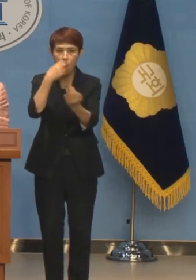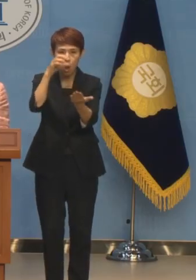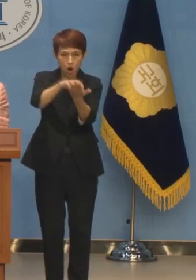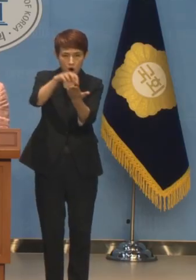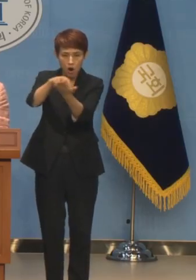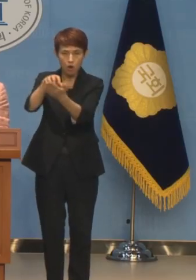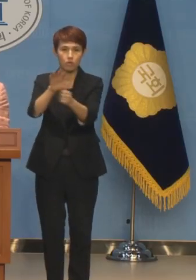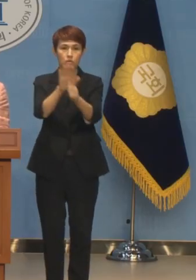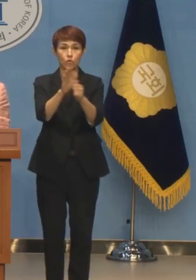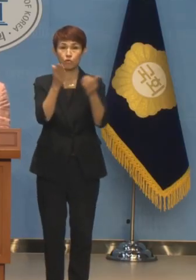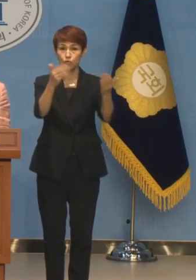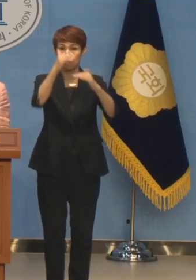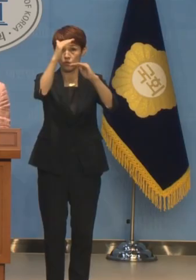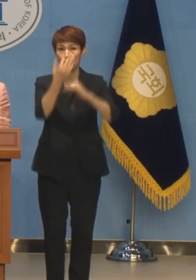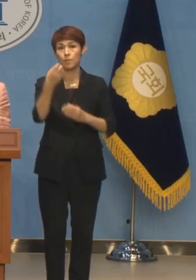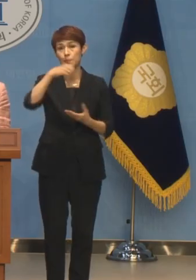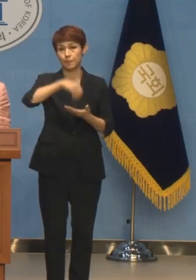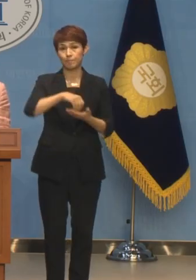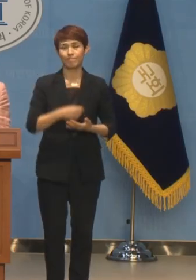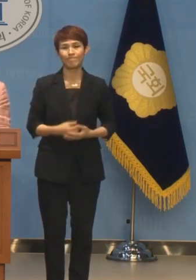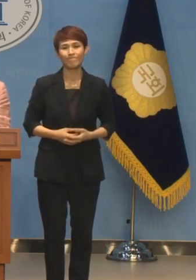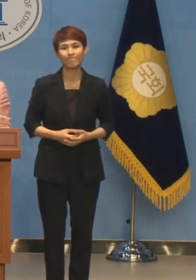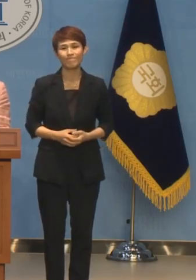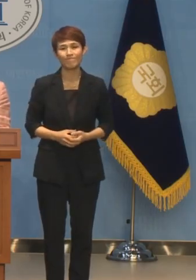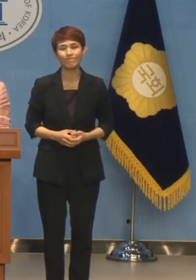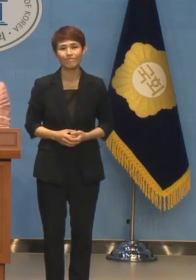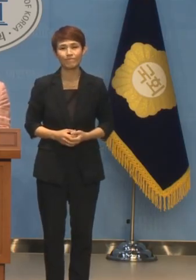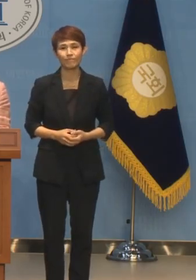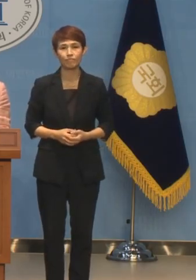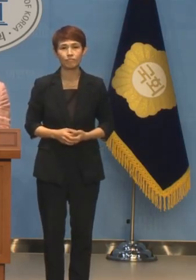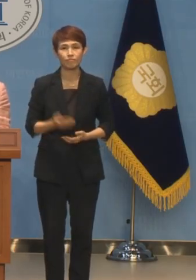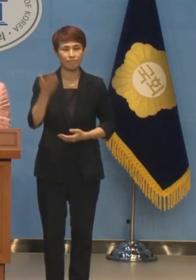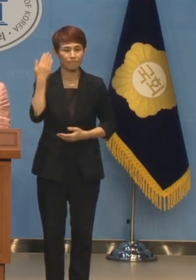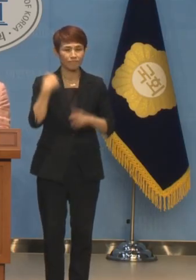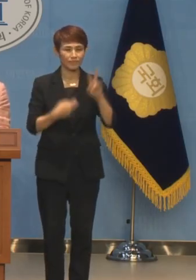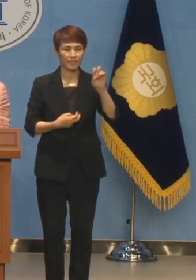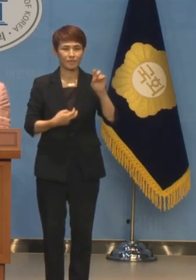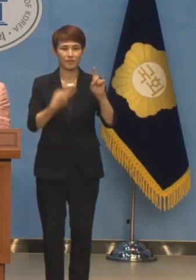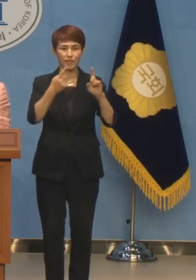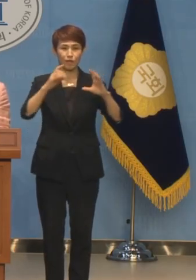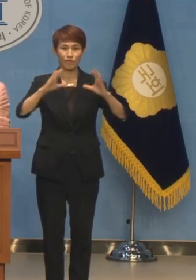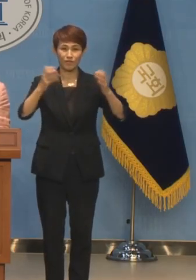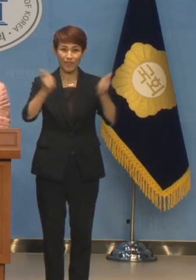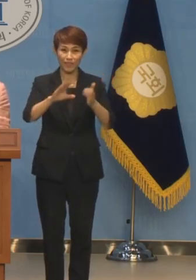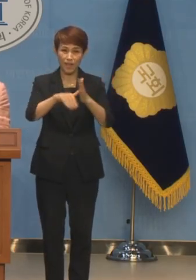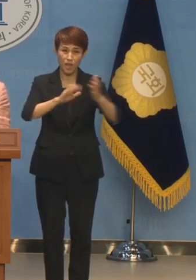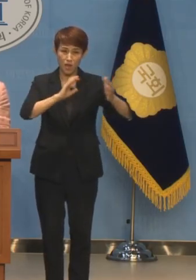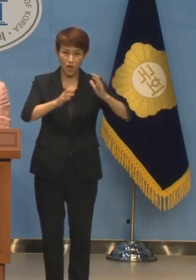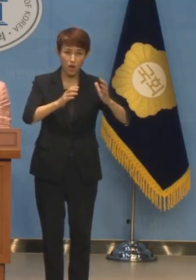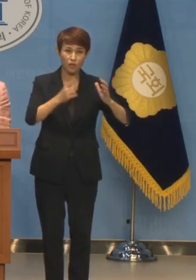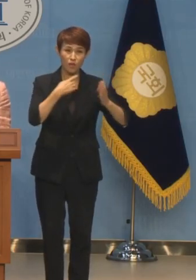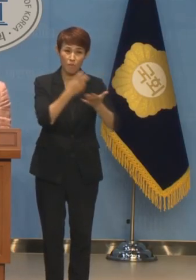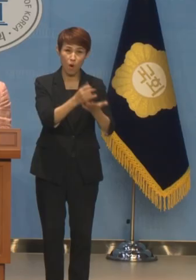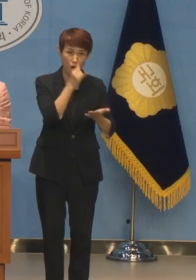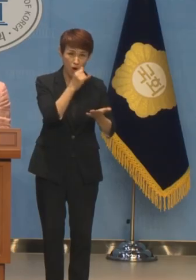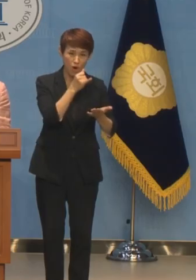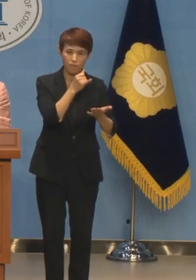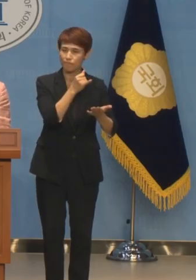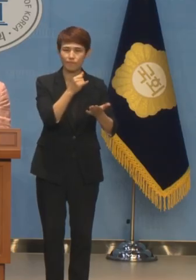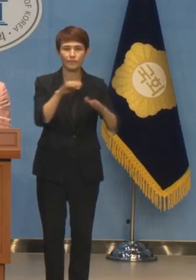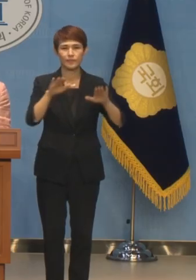지원하는 내용도 포함되어 있습니다. 또한 기존 21대 국회에서 논의됐던 법안과 달리 기존